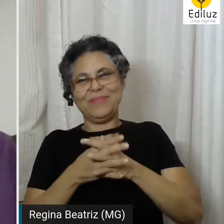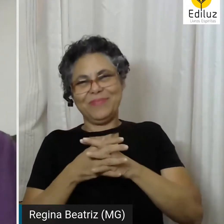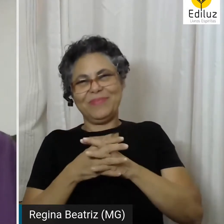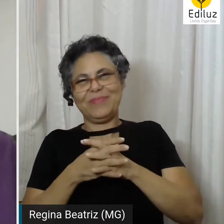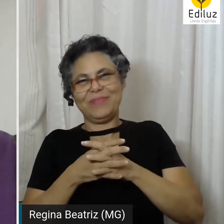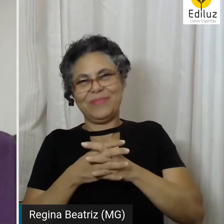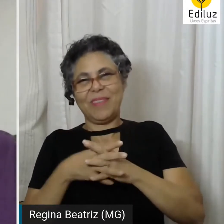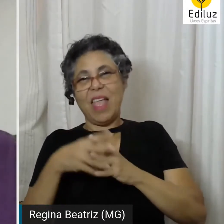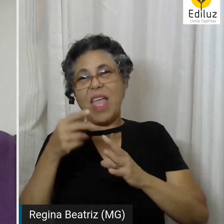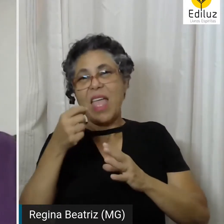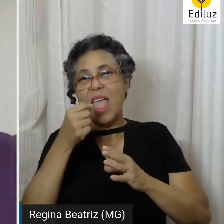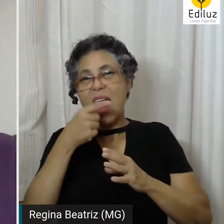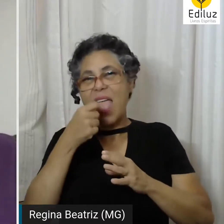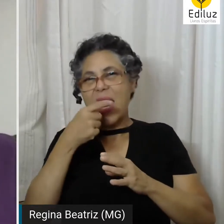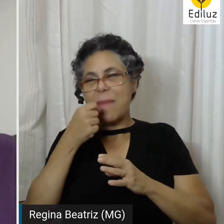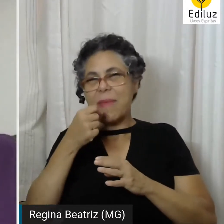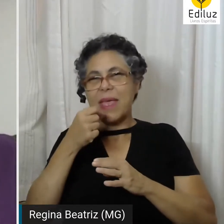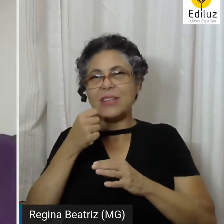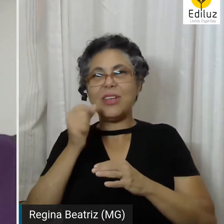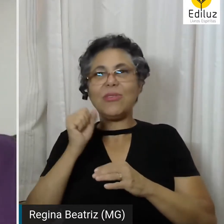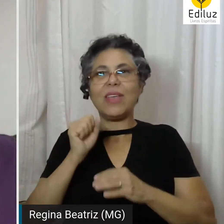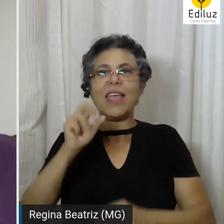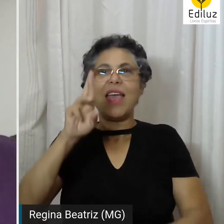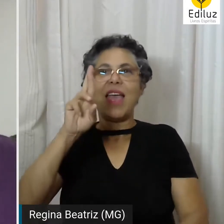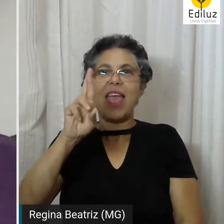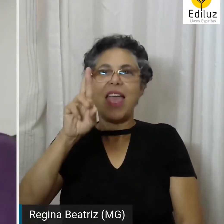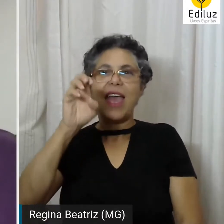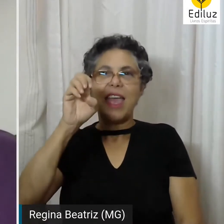Remédio é aquilo que remedia.